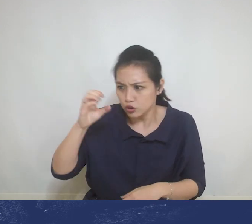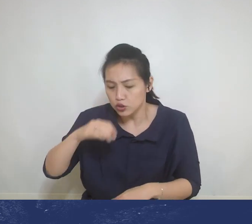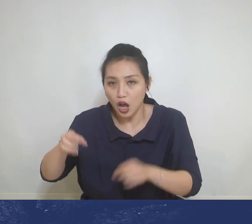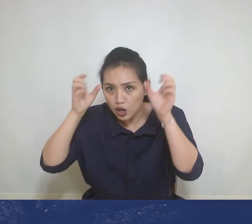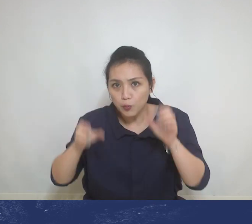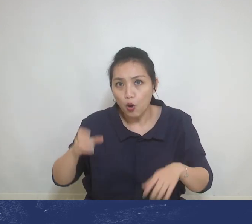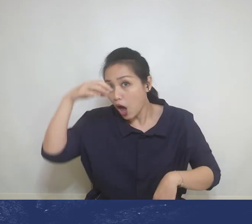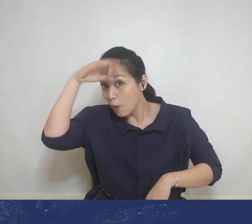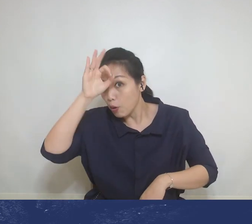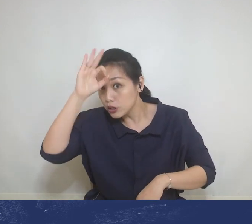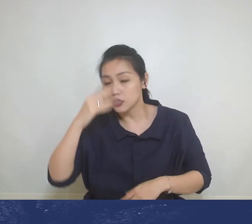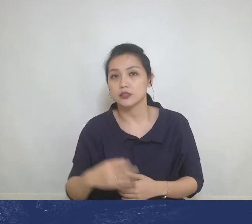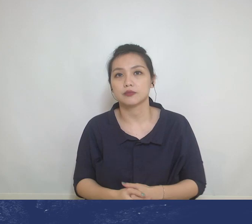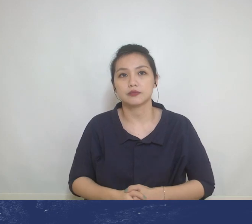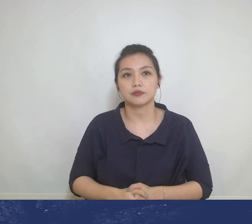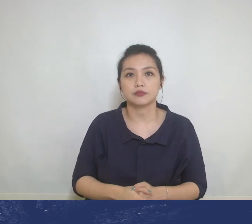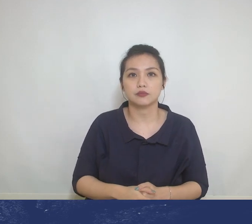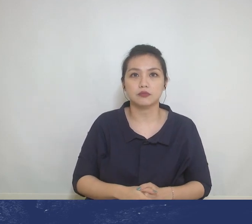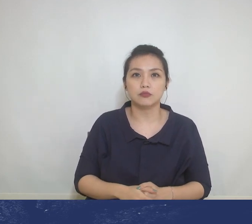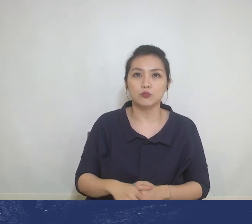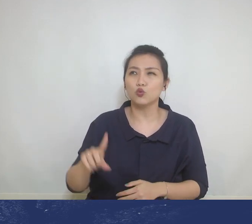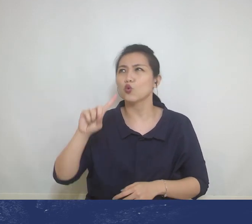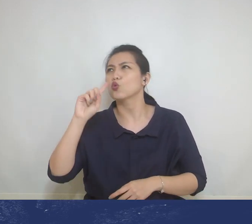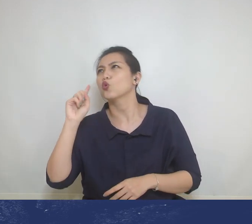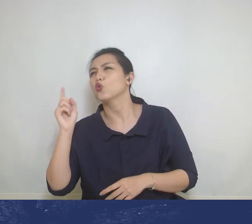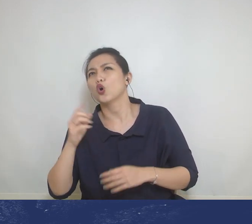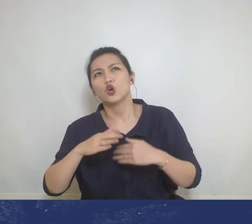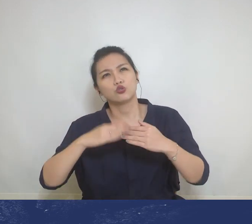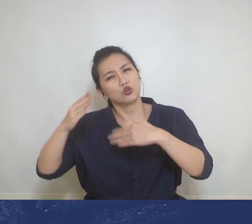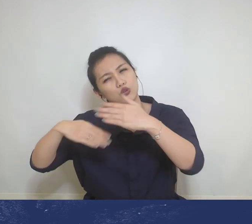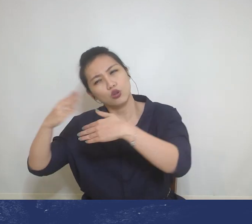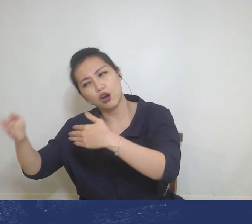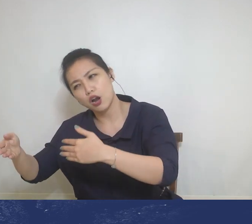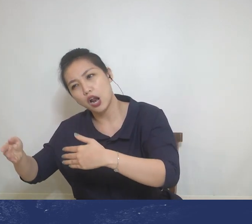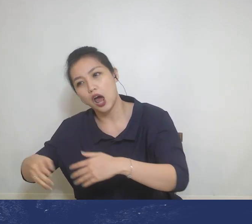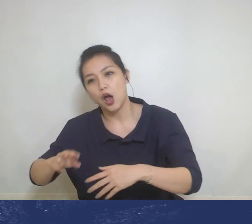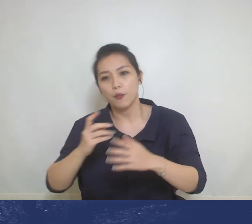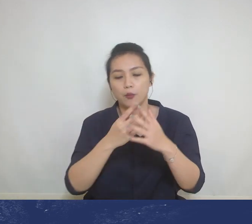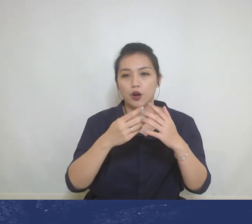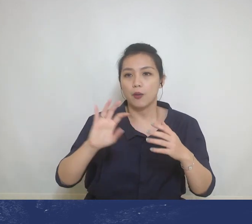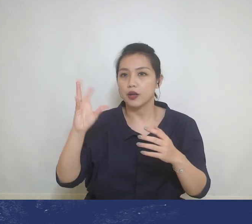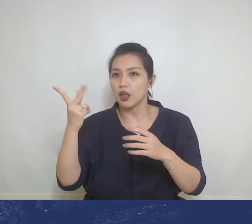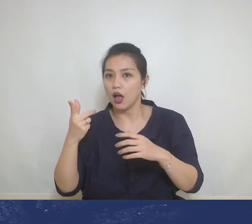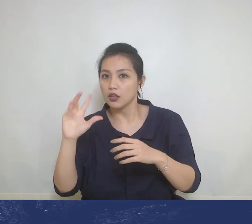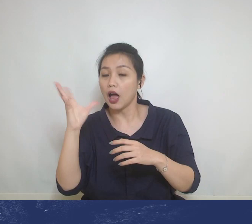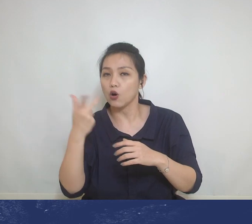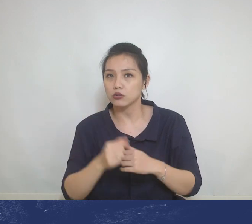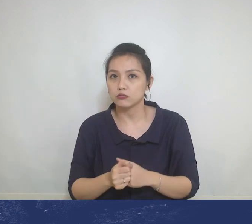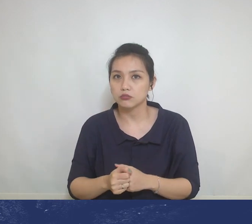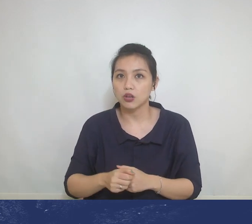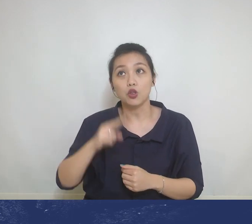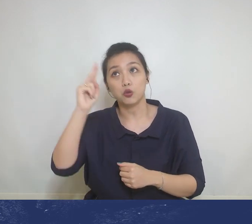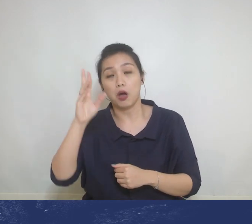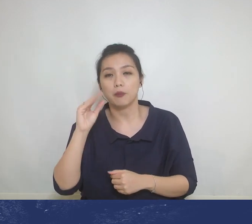Ini harus ditangkap. Terus tiba-tiba satu waktu sekian tahun kemudian, tiba-tiba Anda disuruh pulang. Mau pulang gak